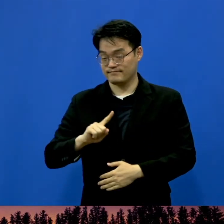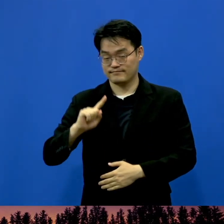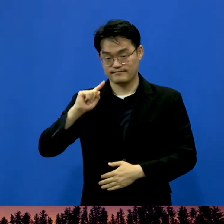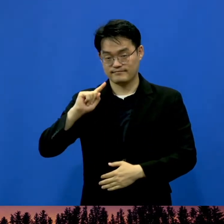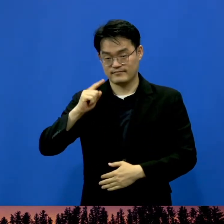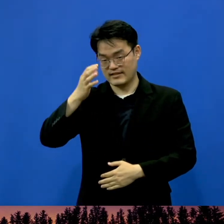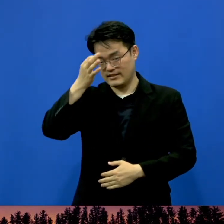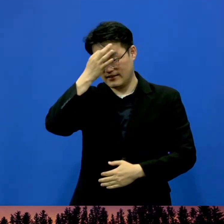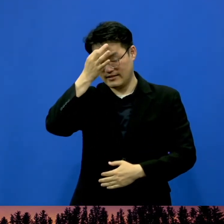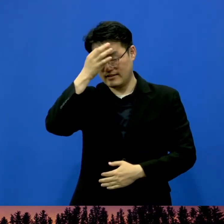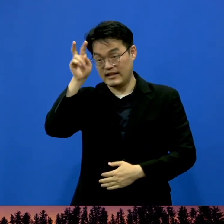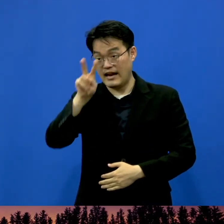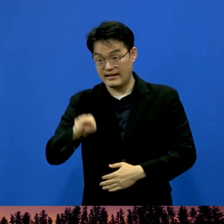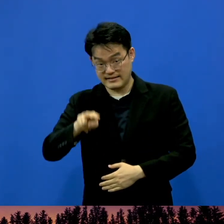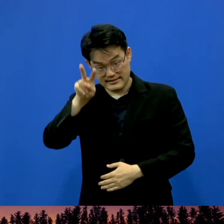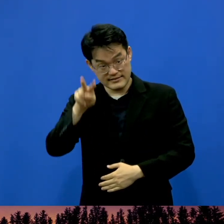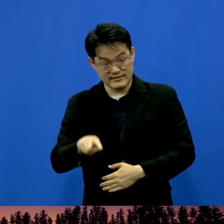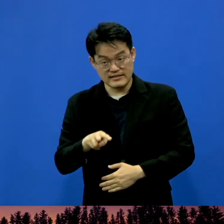비유죠.